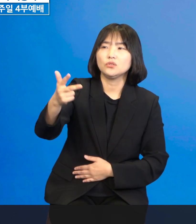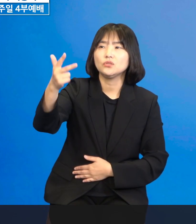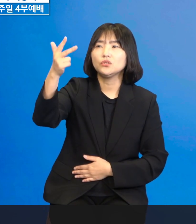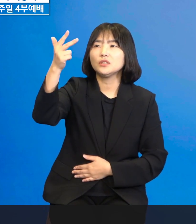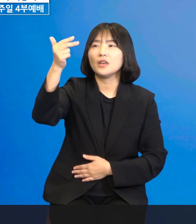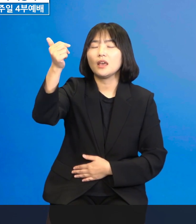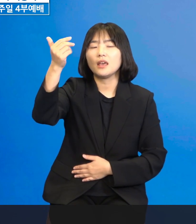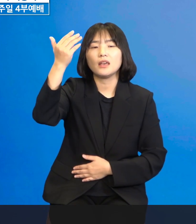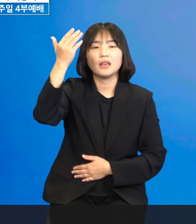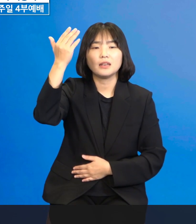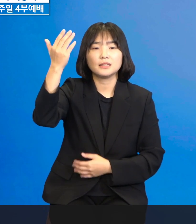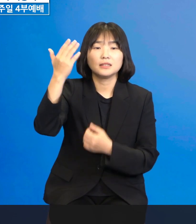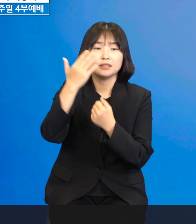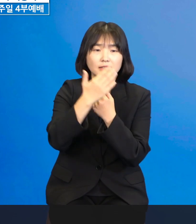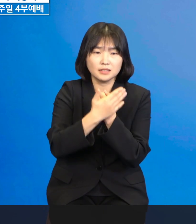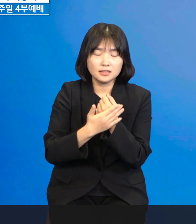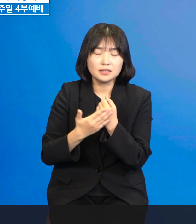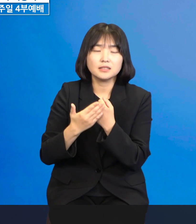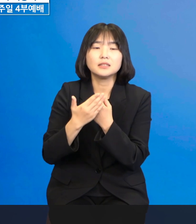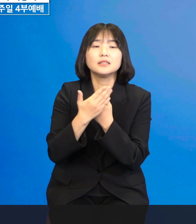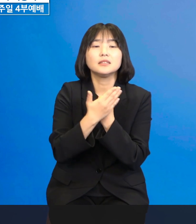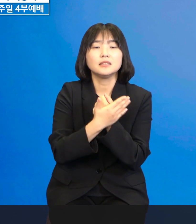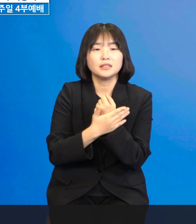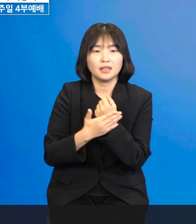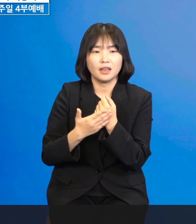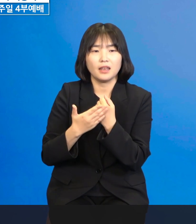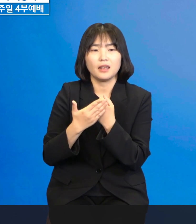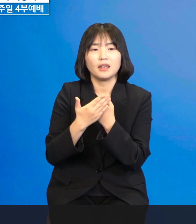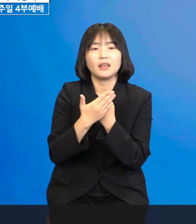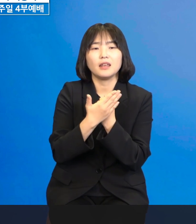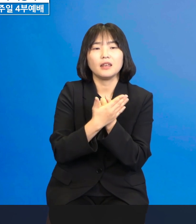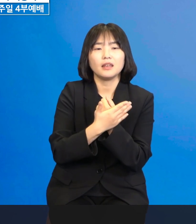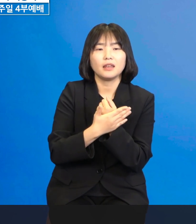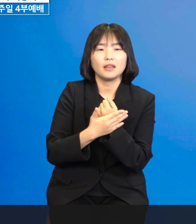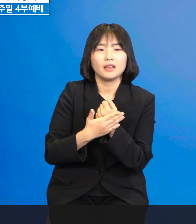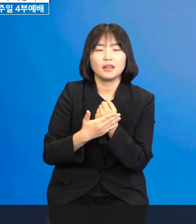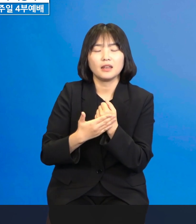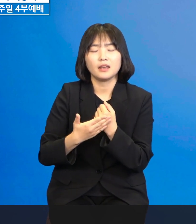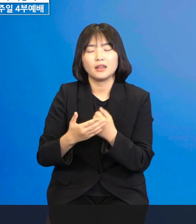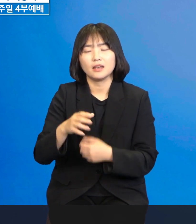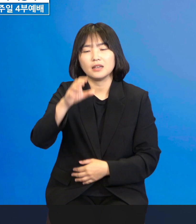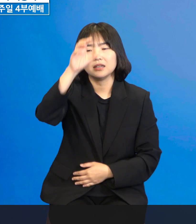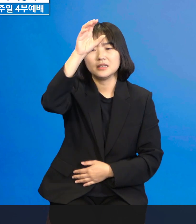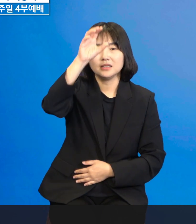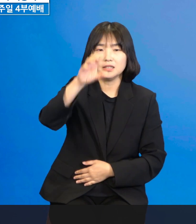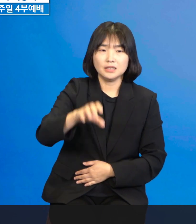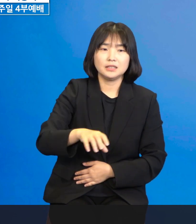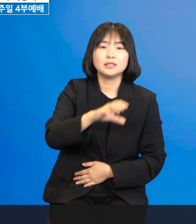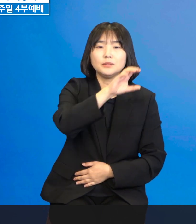오신 주의 그 십자가 고통 이기신 주님,